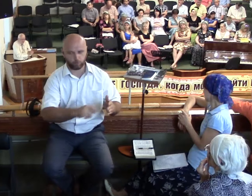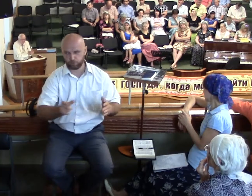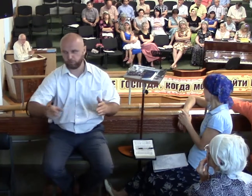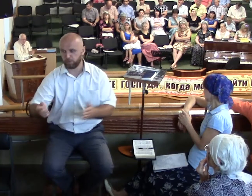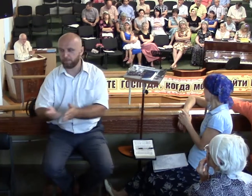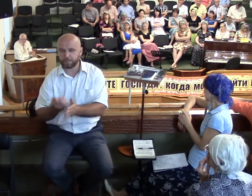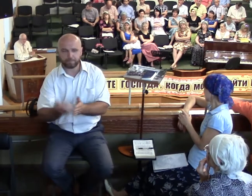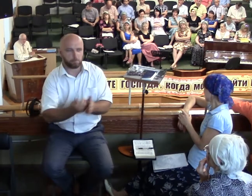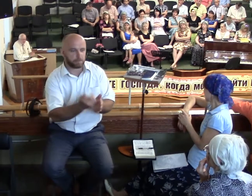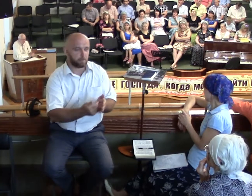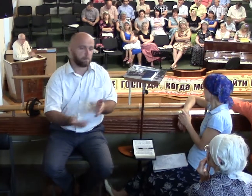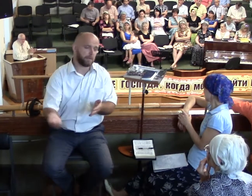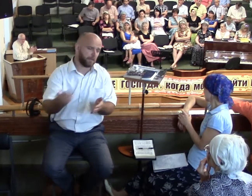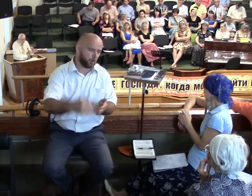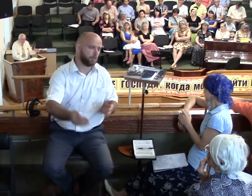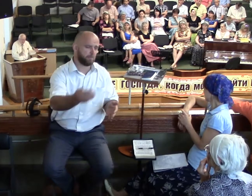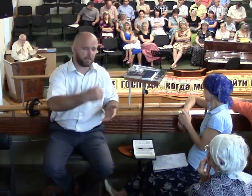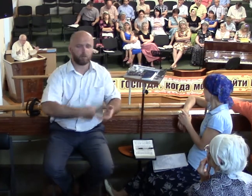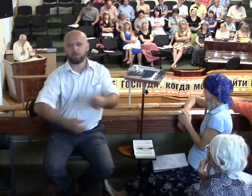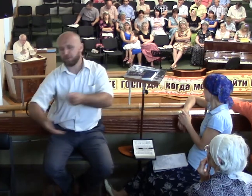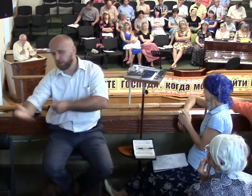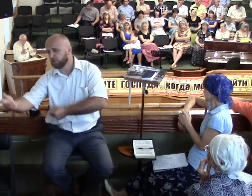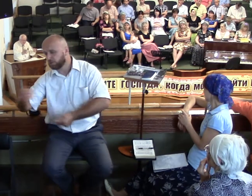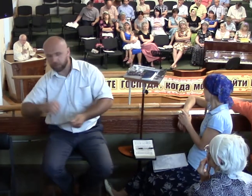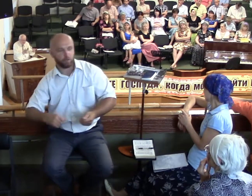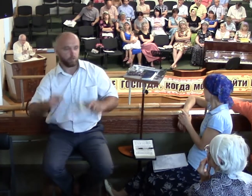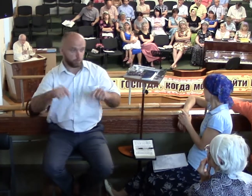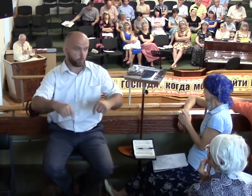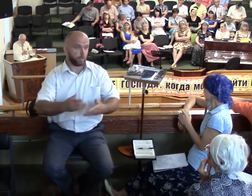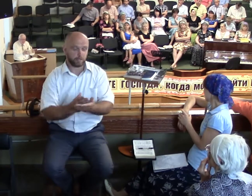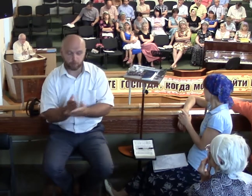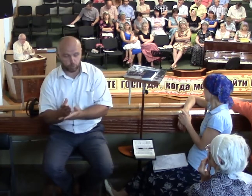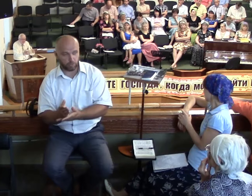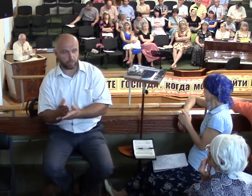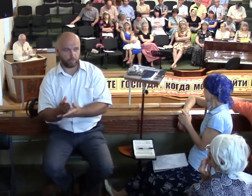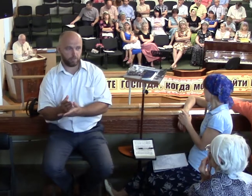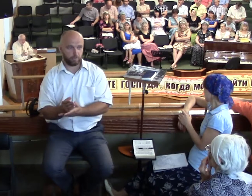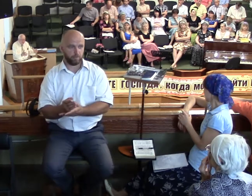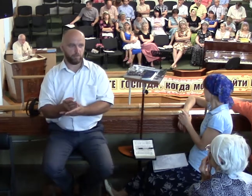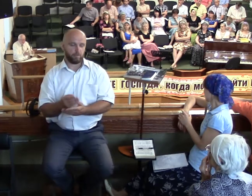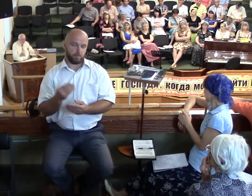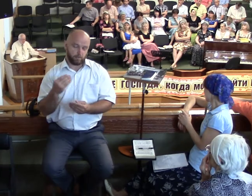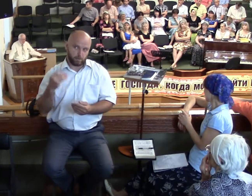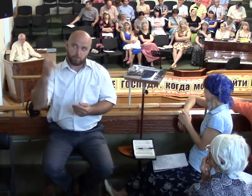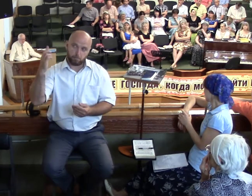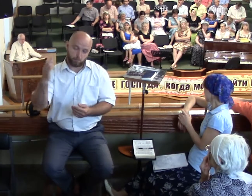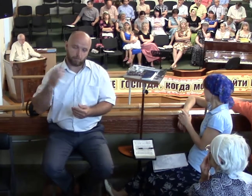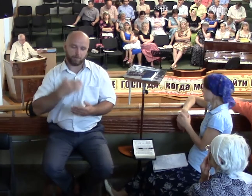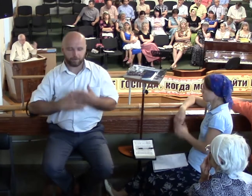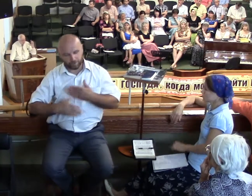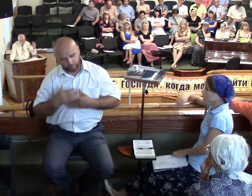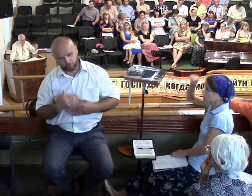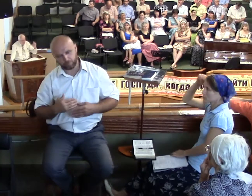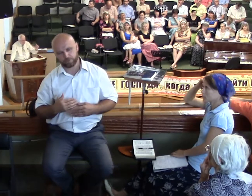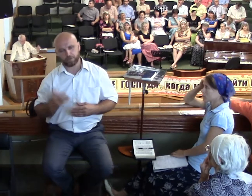ты укрыт во Христе. А поэтому мир тебя хотел бы проникнуть, но не проникнет. Ты во Христе. И вот